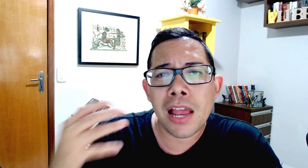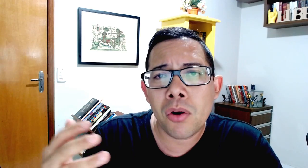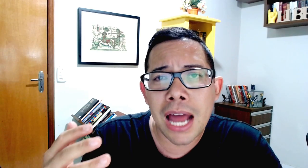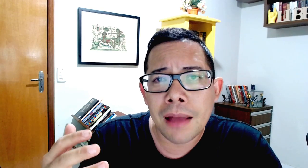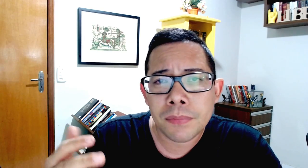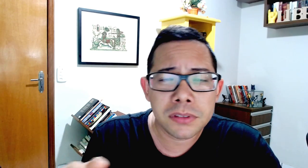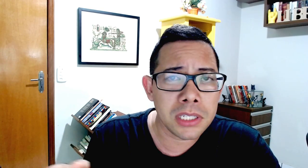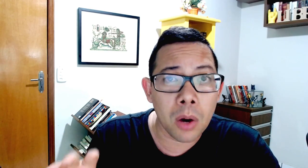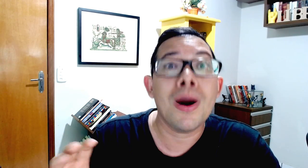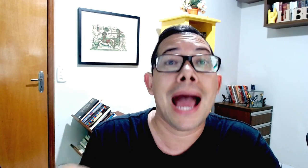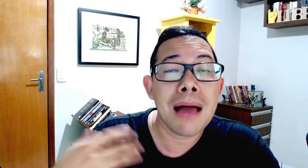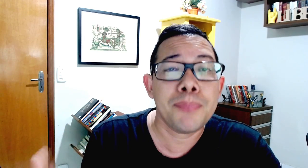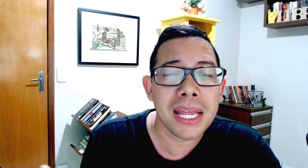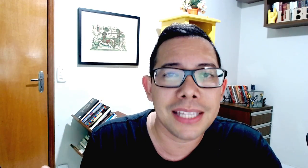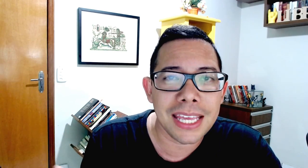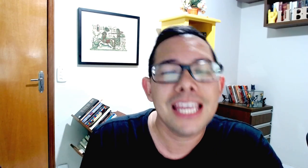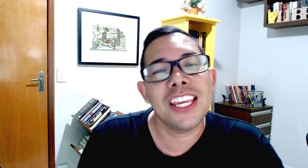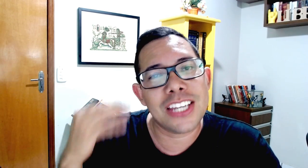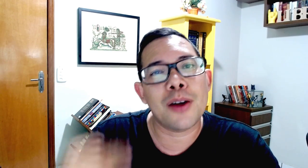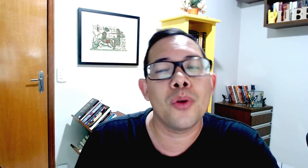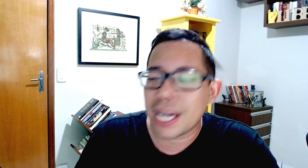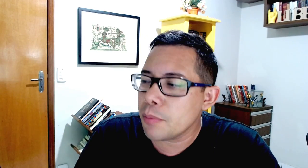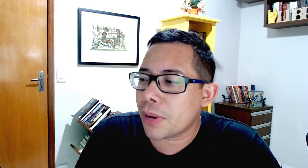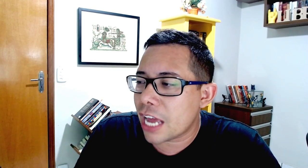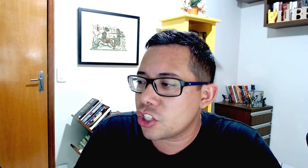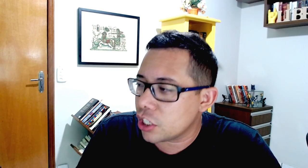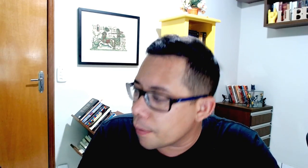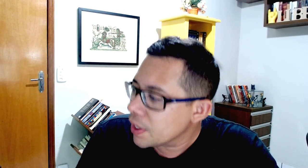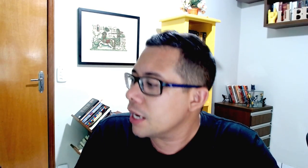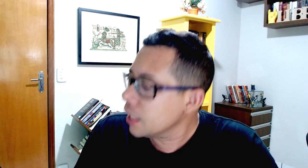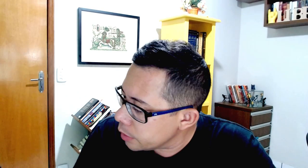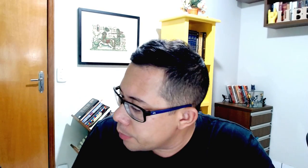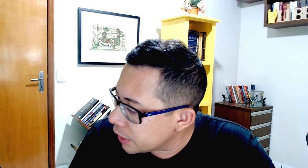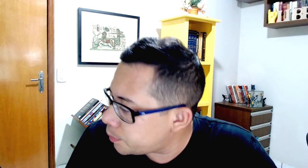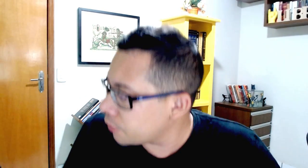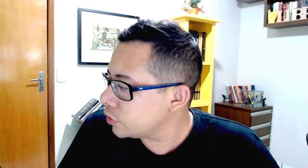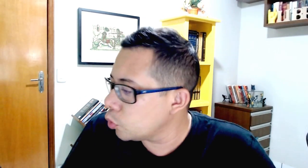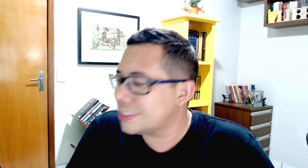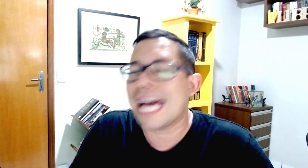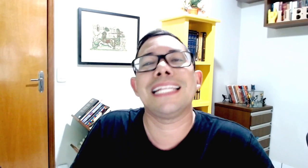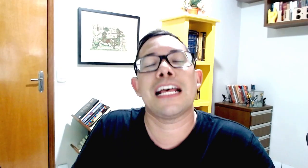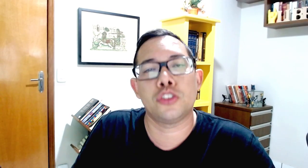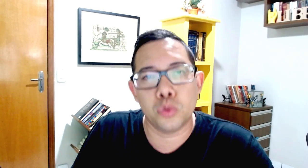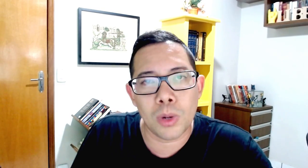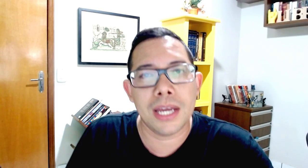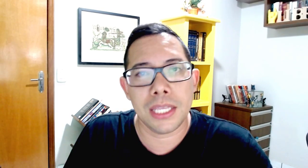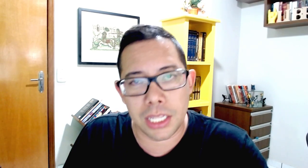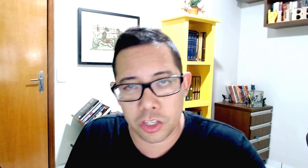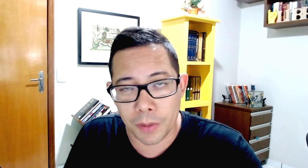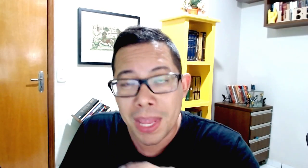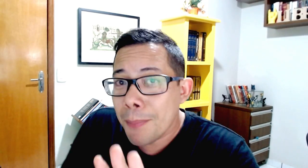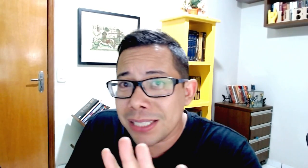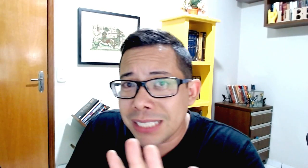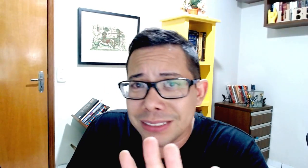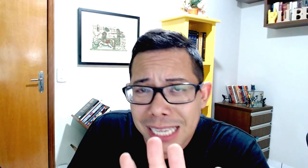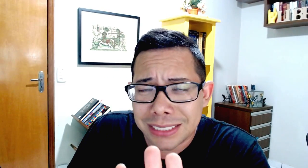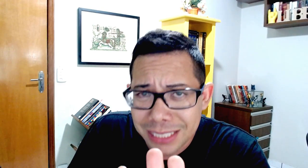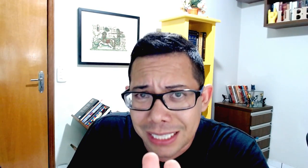melhorar se não aprender e já colocar em prática libras para você usar na sua igreja mas